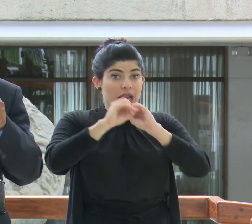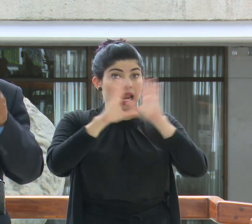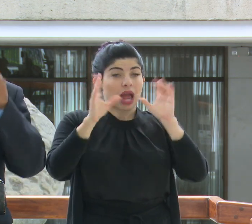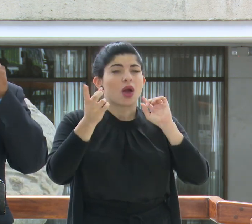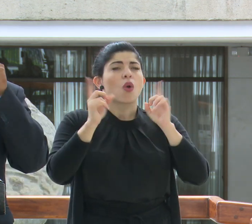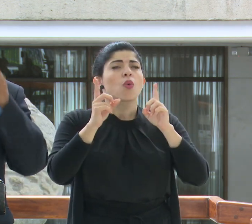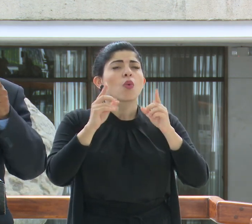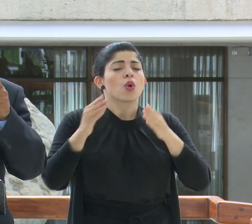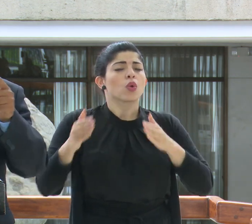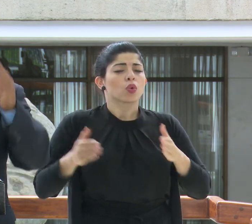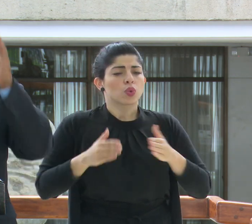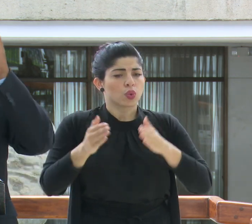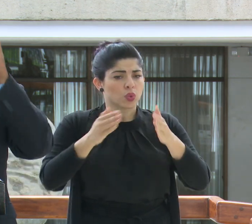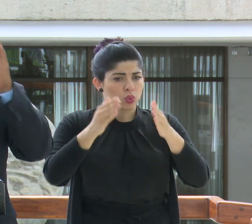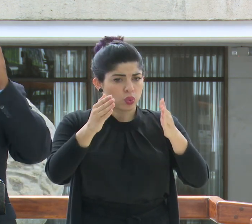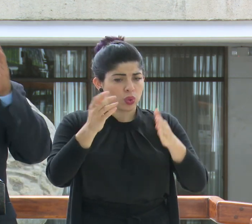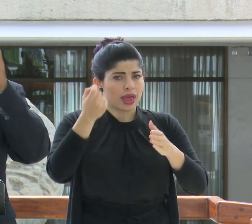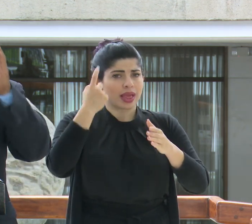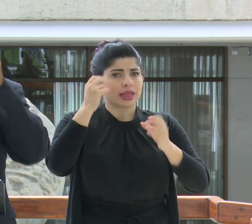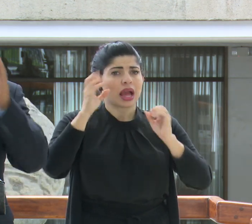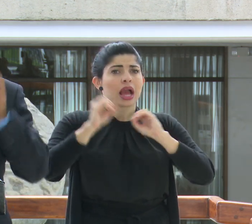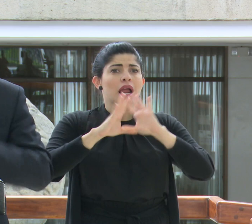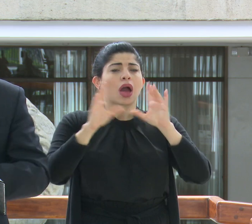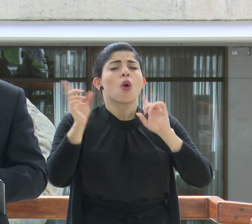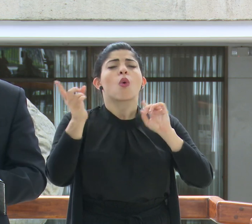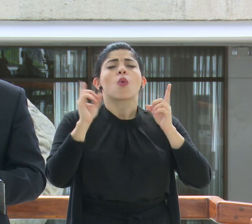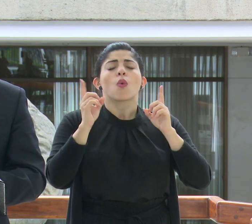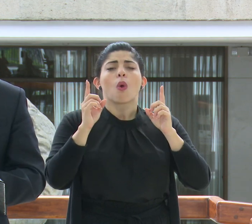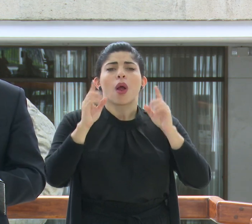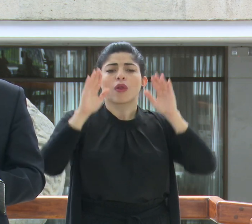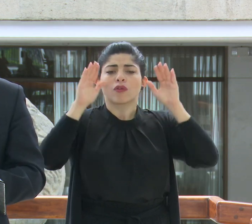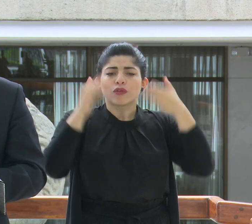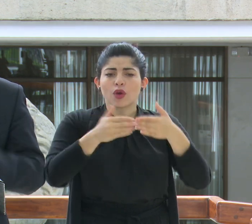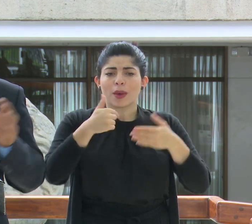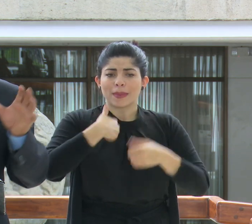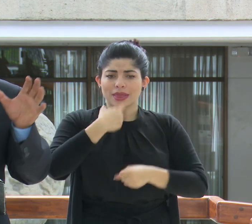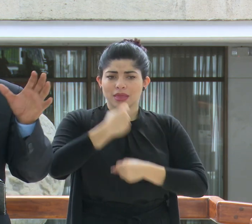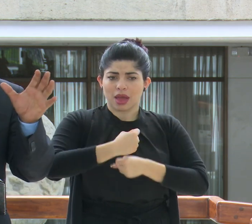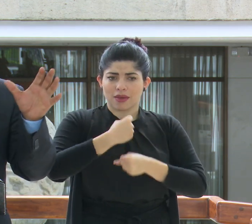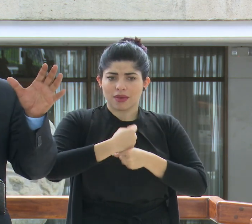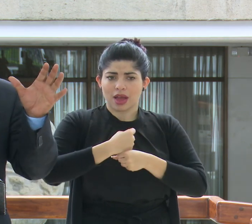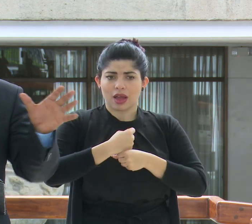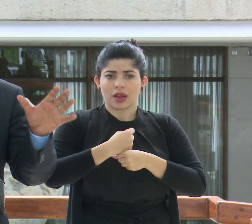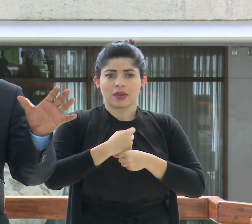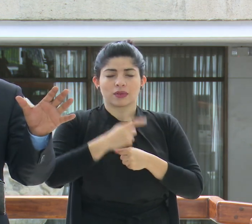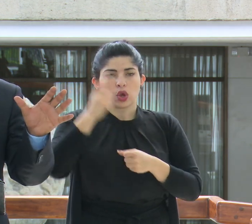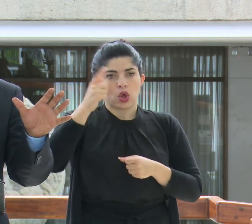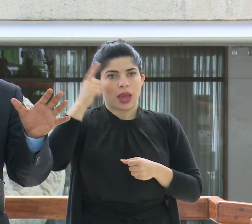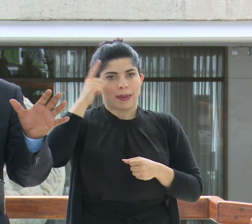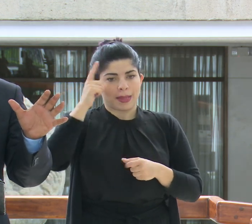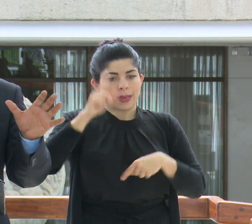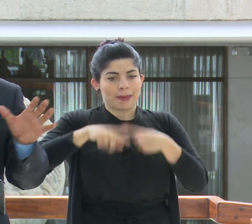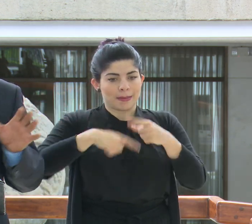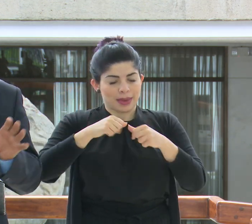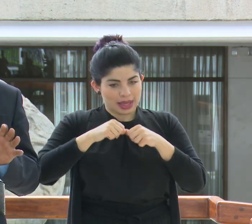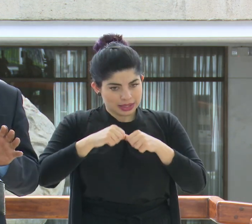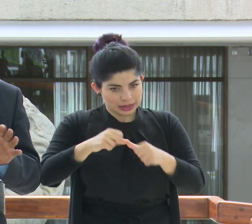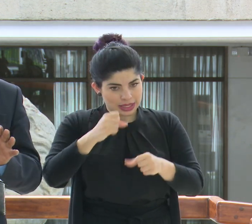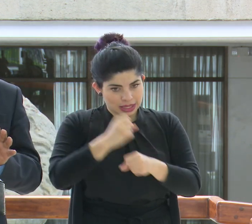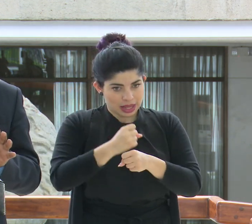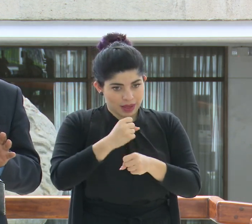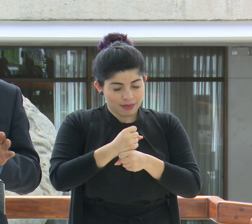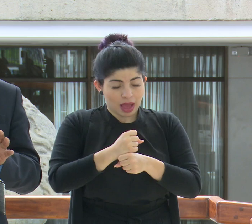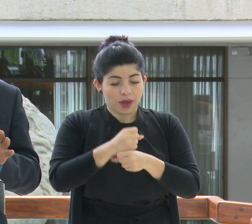ruta, teniendo claro cuál es el enfoque de mi trabajo, obviamente vamos a seguir trabajando en